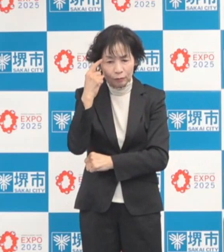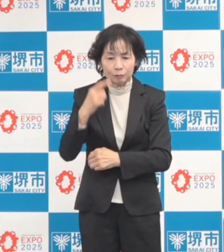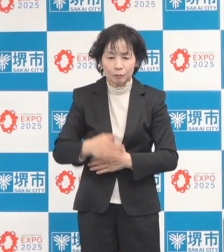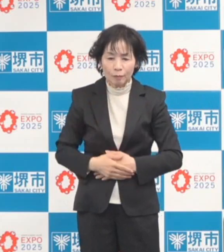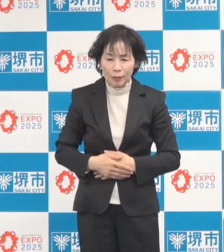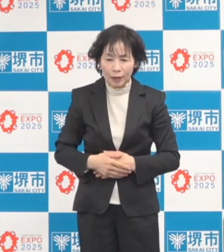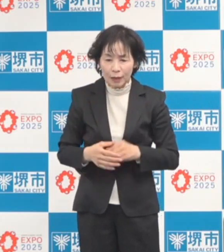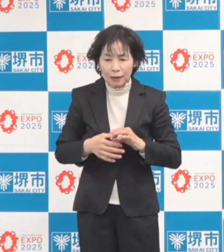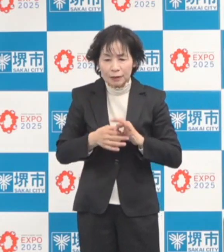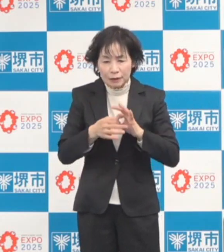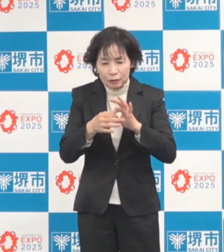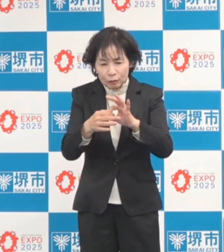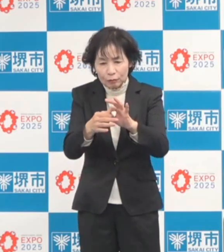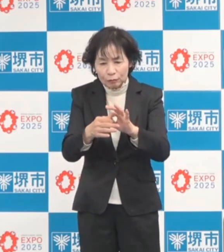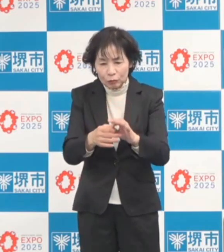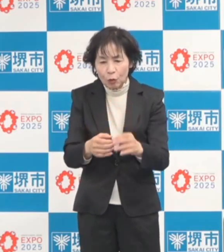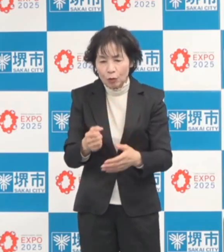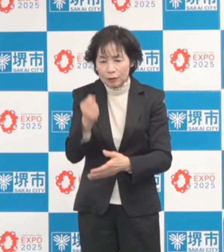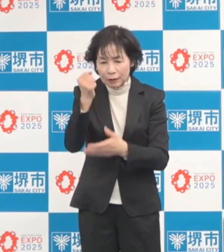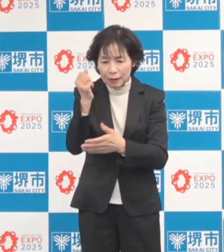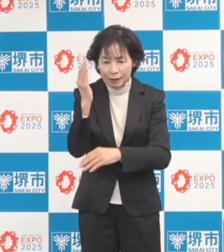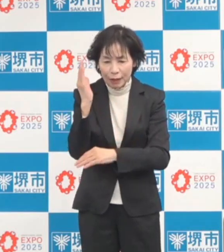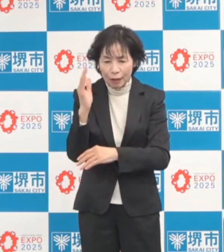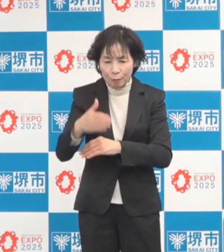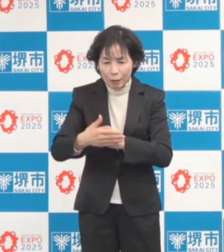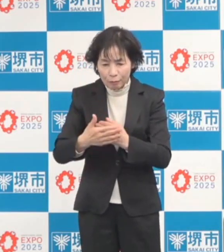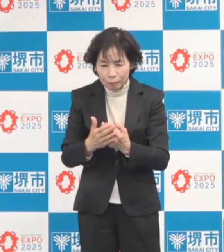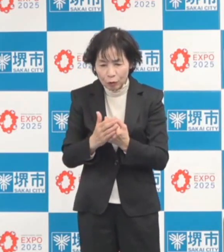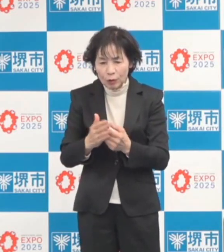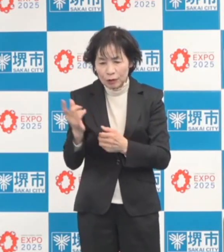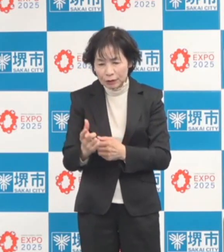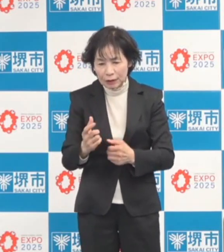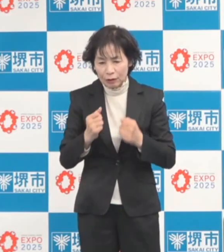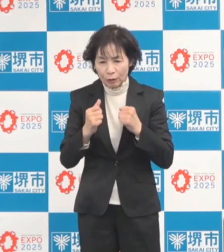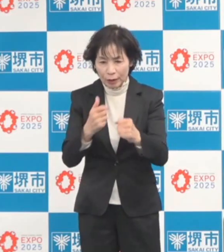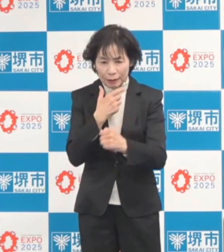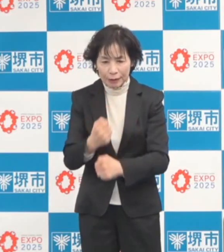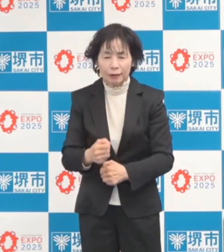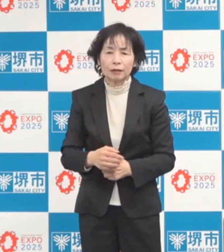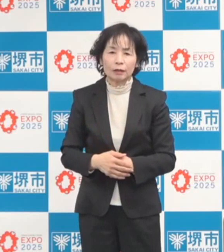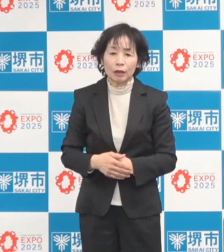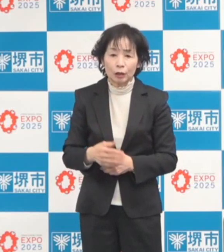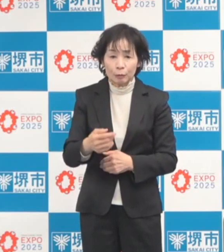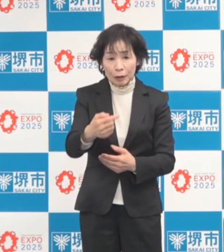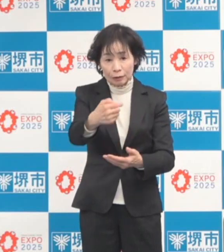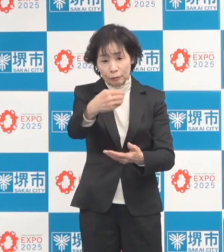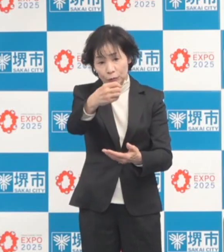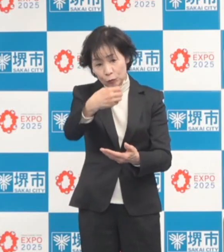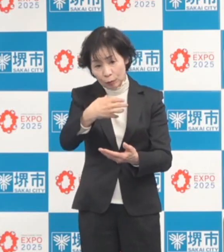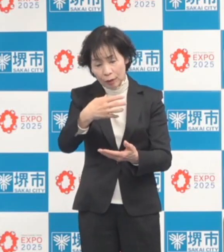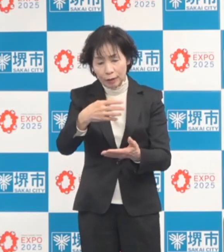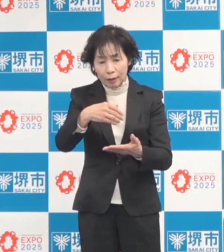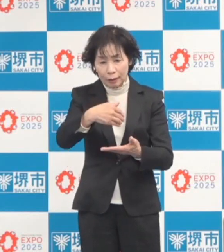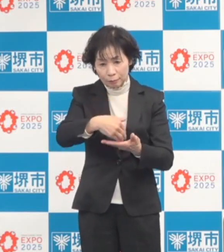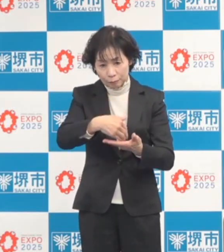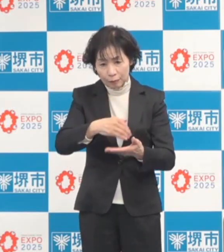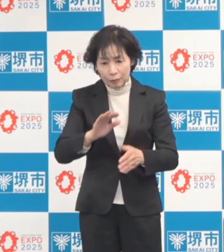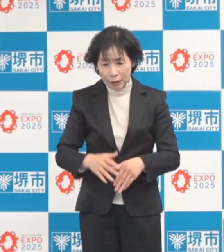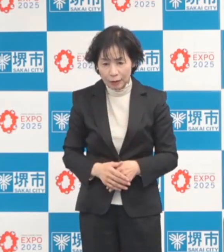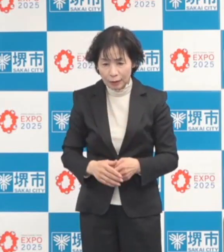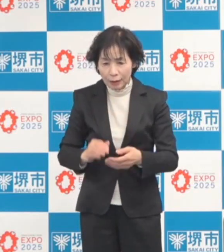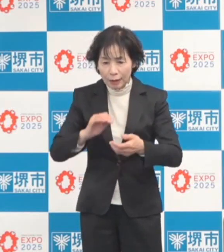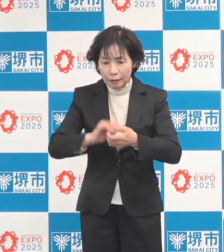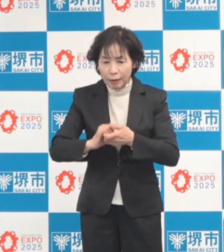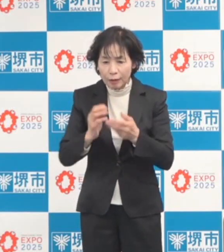持続可能な財政運営をしっかりと果たしたいと思っております。今ご指摘があった例えば定数